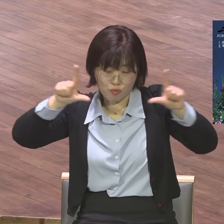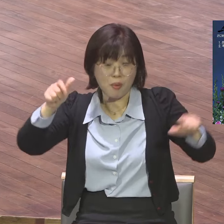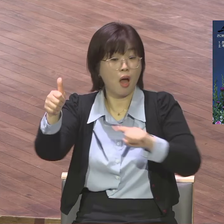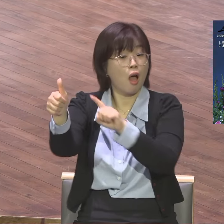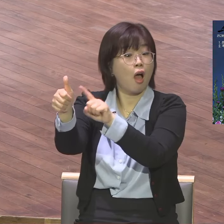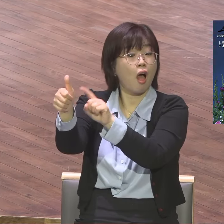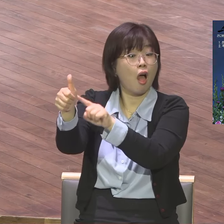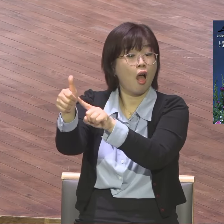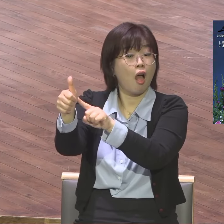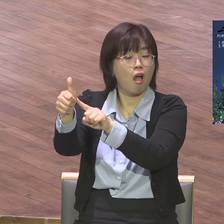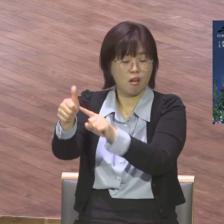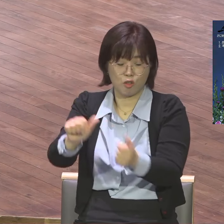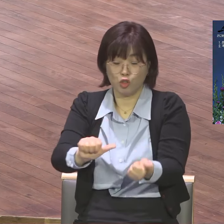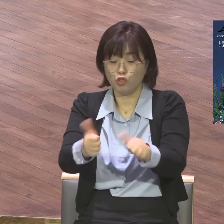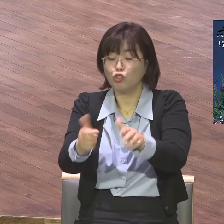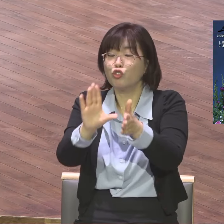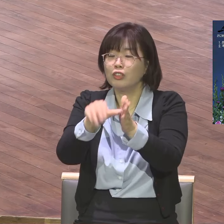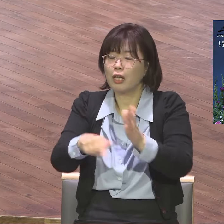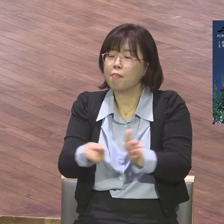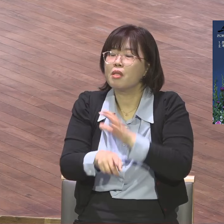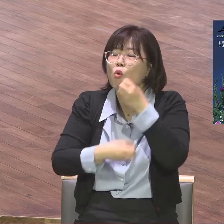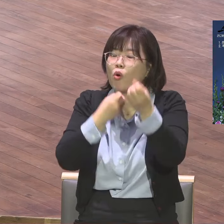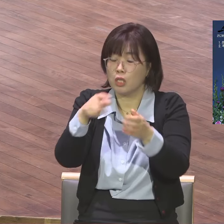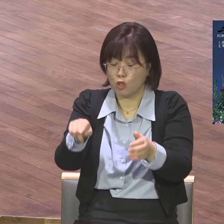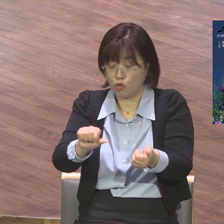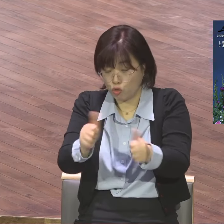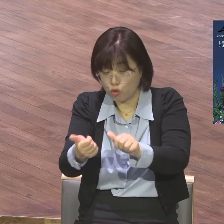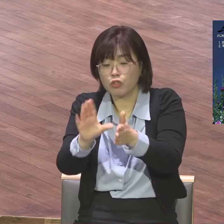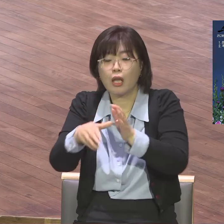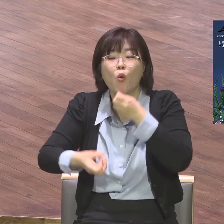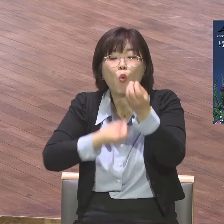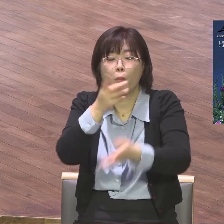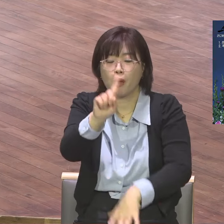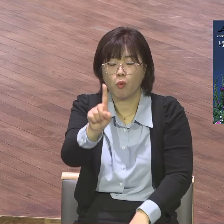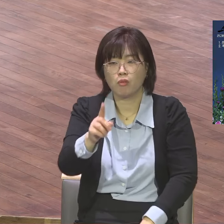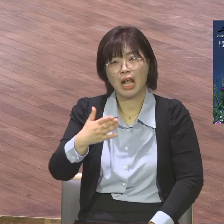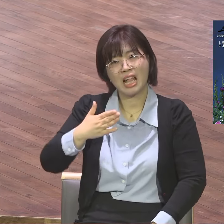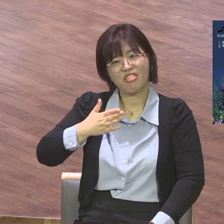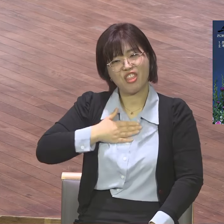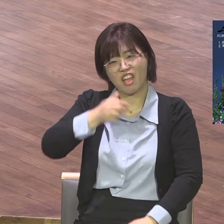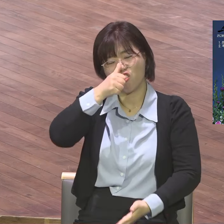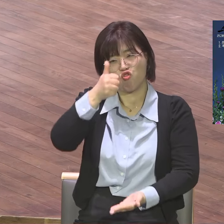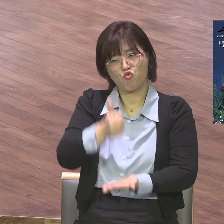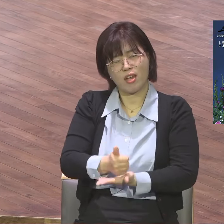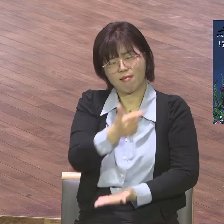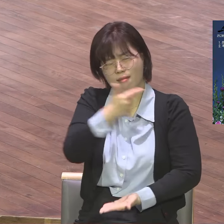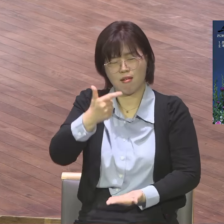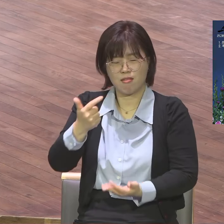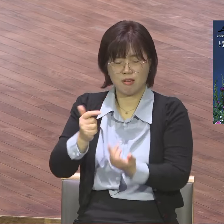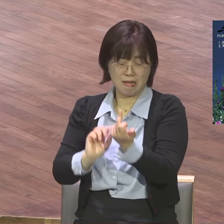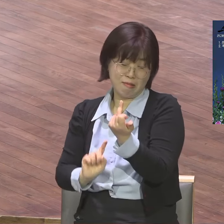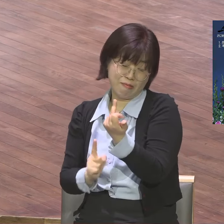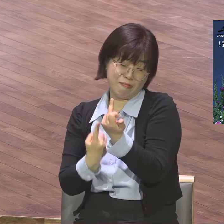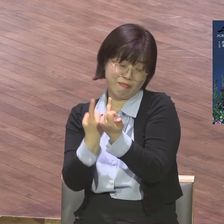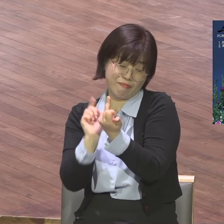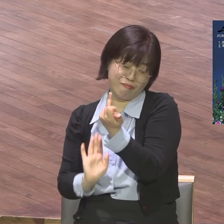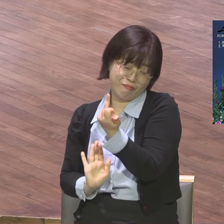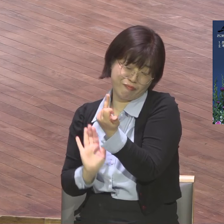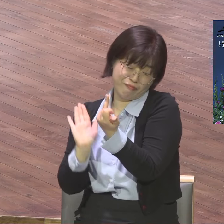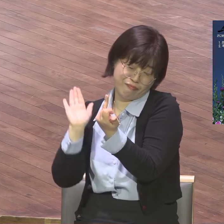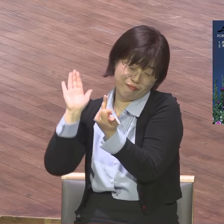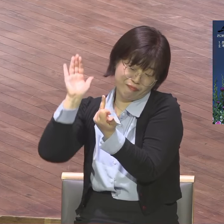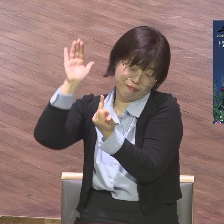진리가 아닌데 진리가 아닌데 진리가 있다고 거짓말했다. 내 저비 수미산을 지나가구나. 에베레스트 10배나